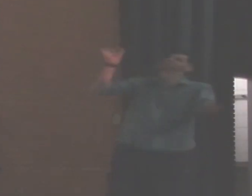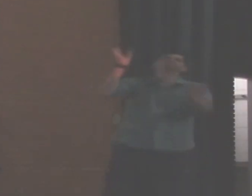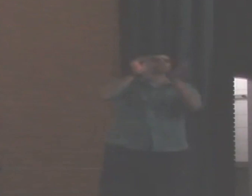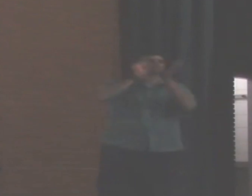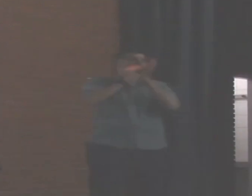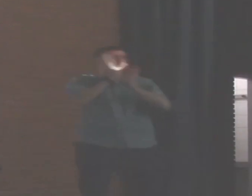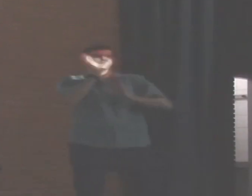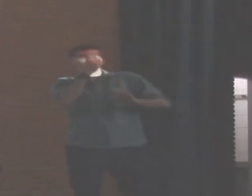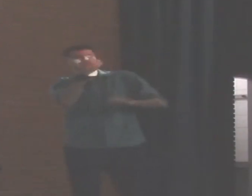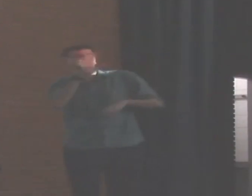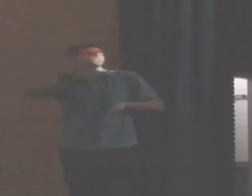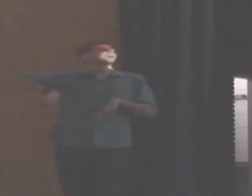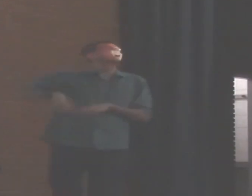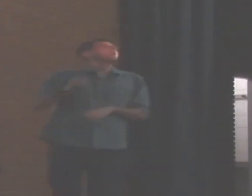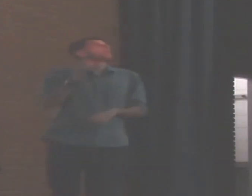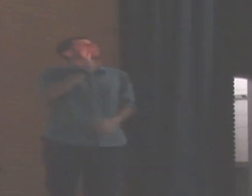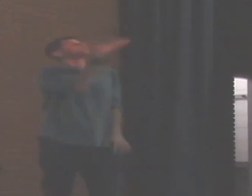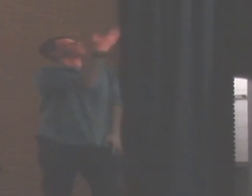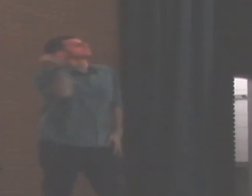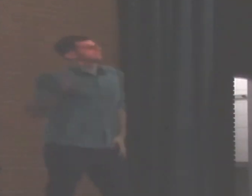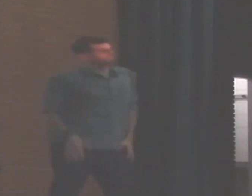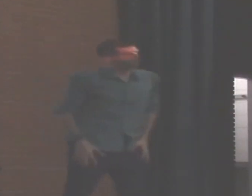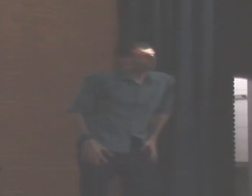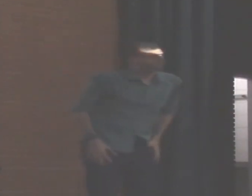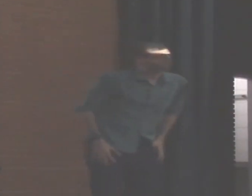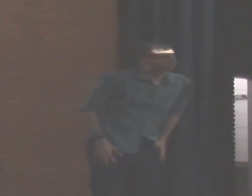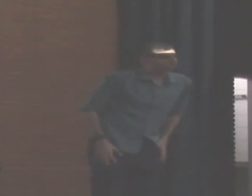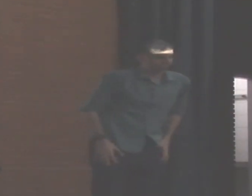Não, tudo bem. O que acontece?